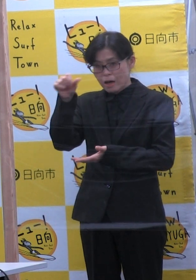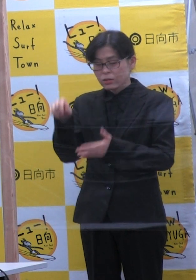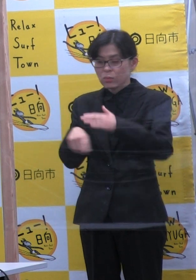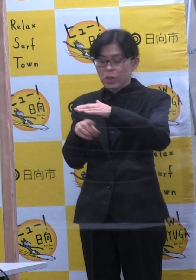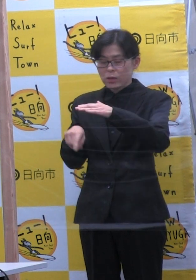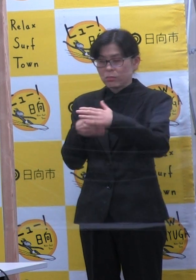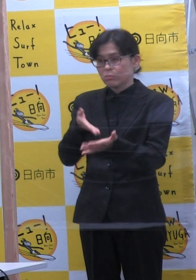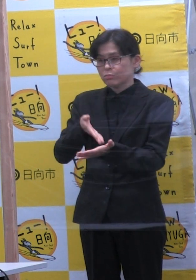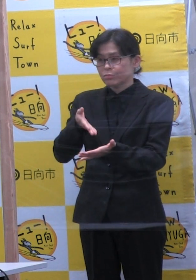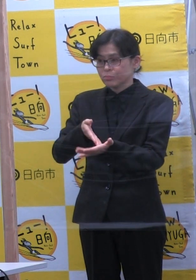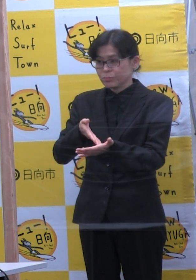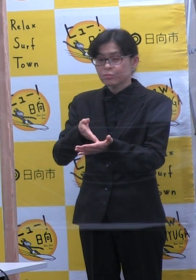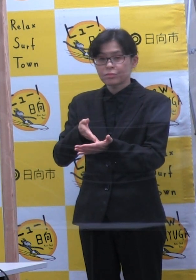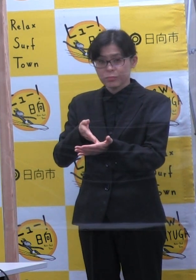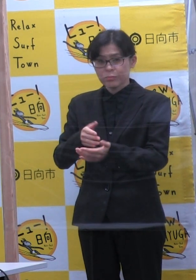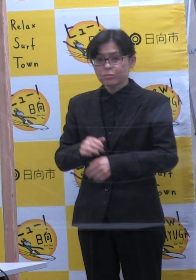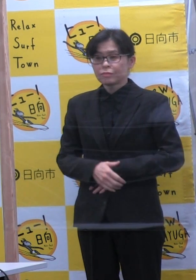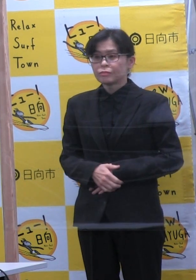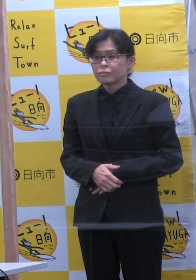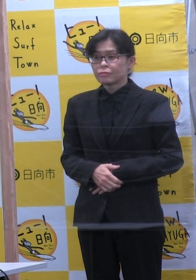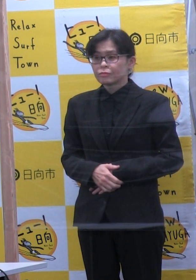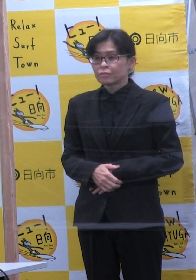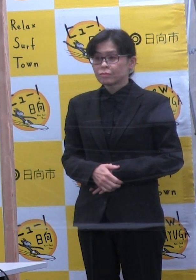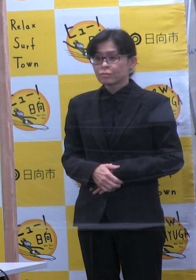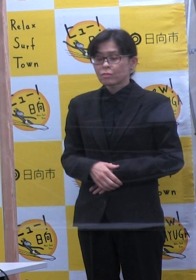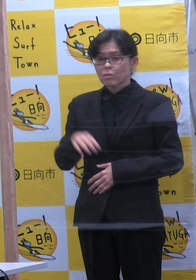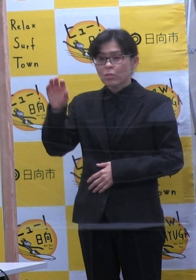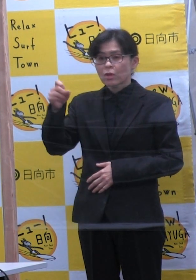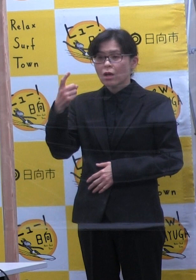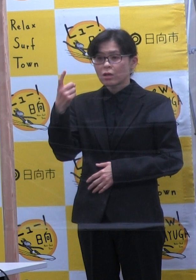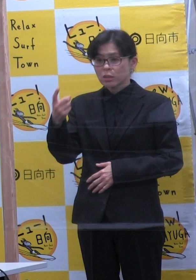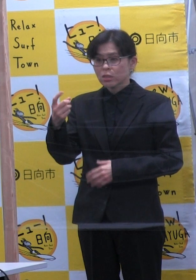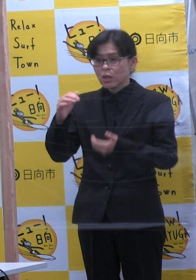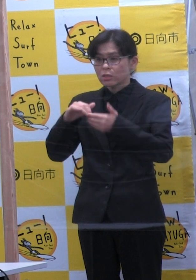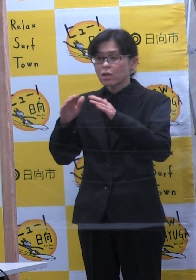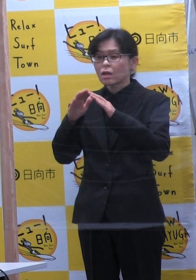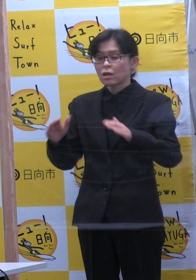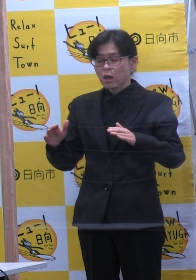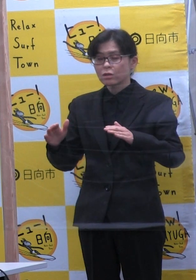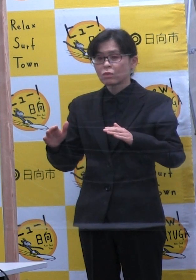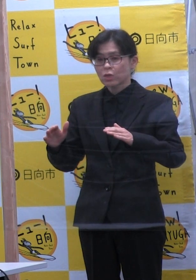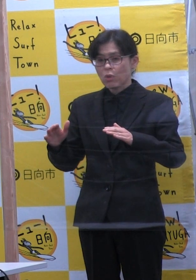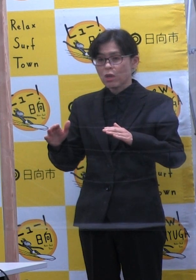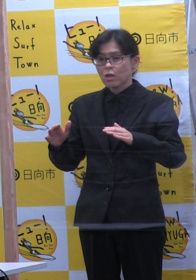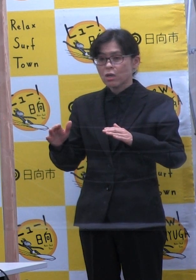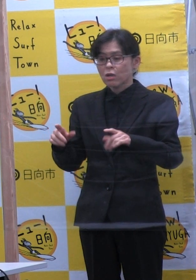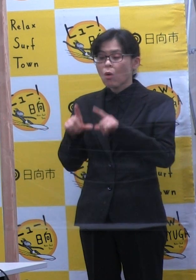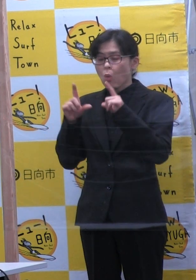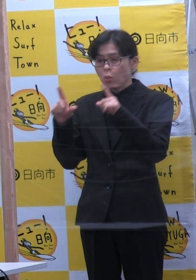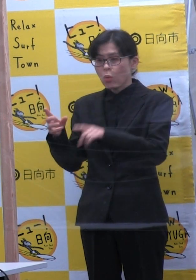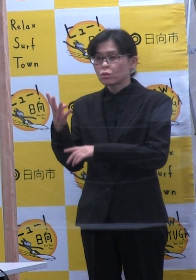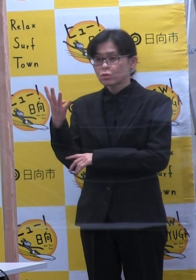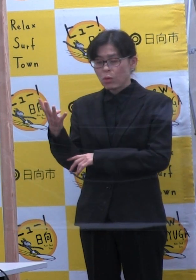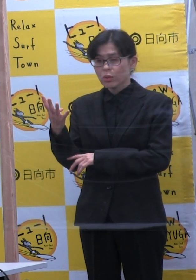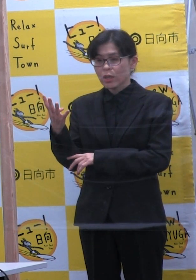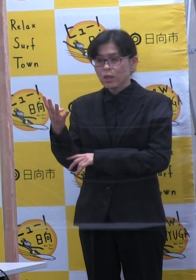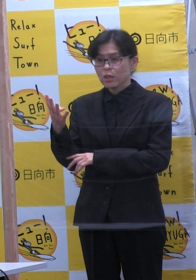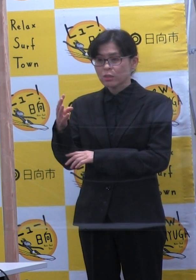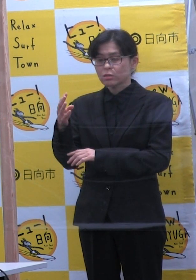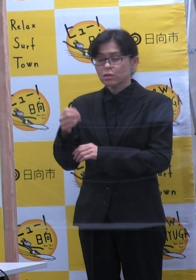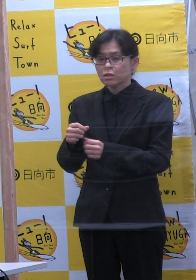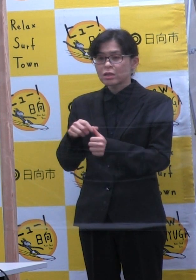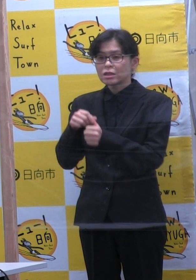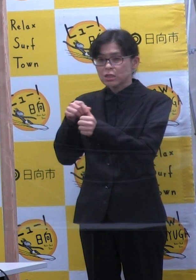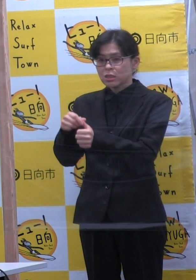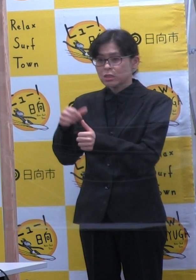説明をいたします。第1回定例会においては報告4件、人事